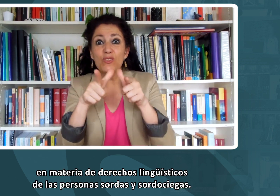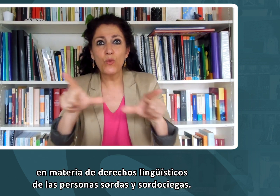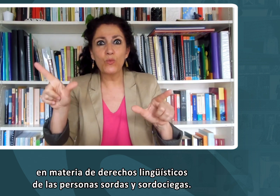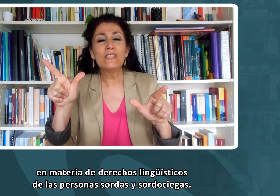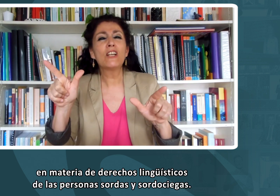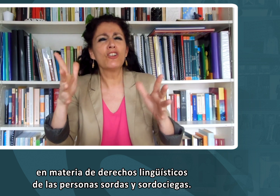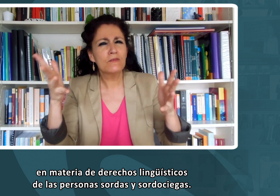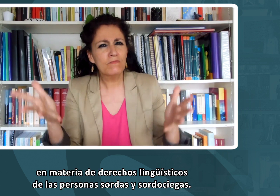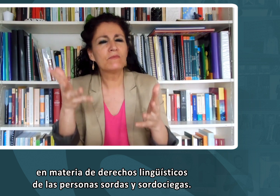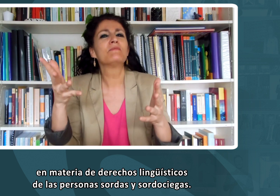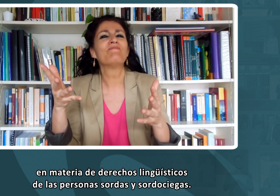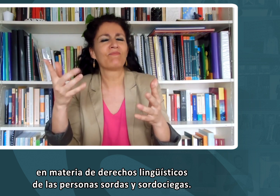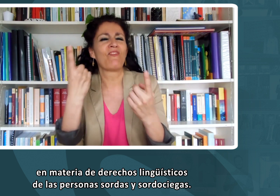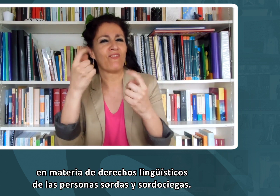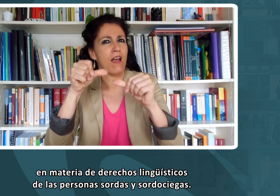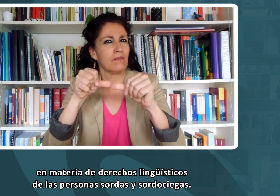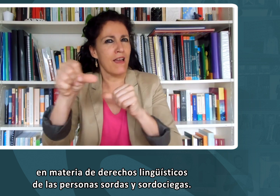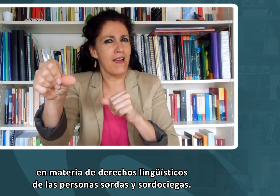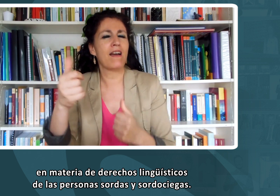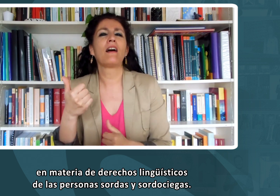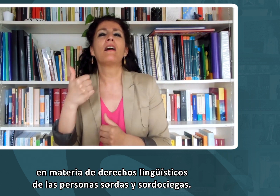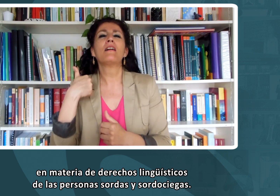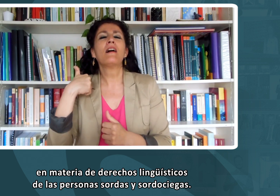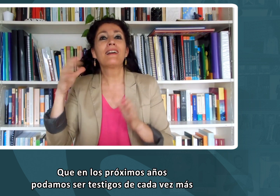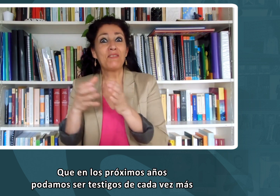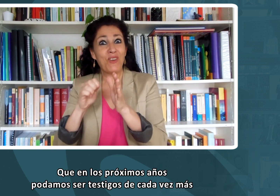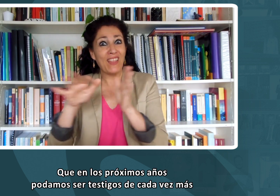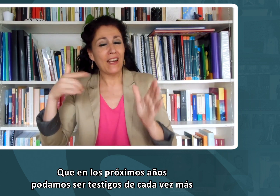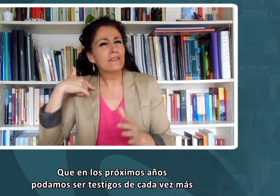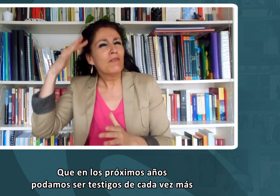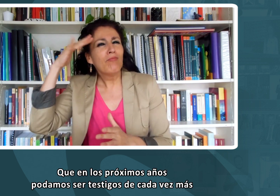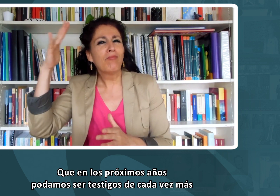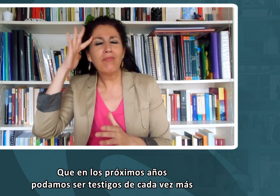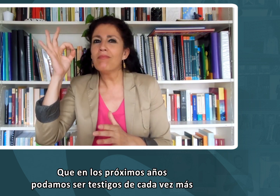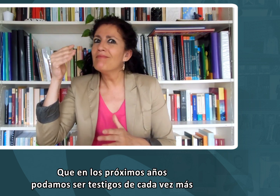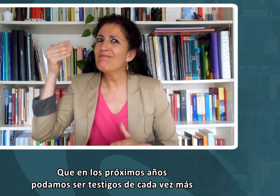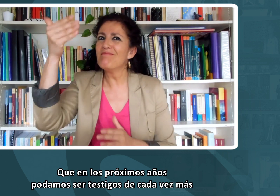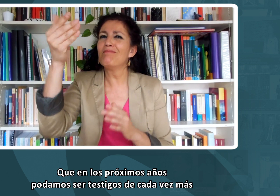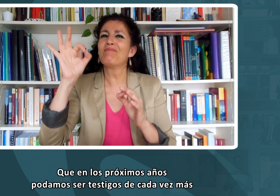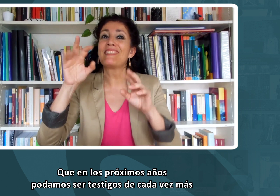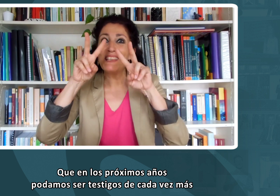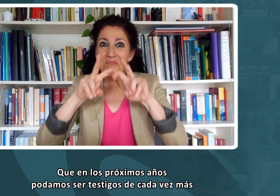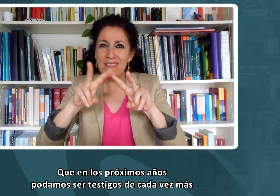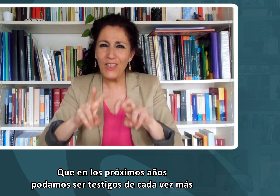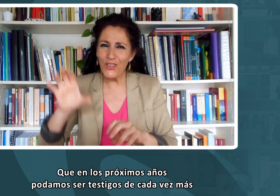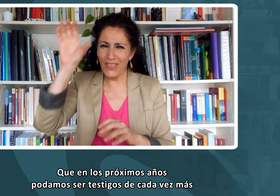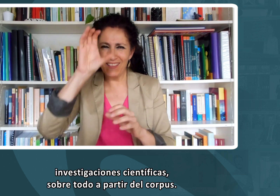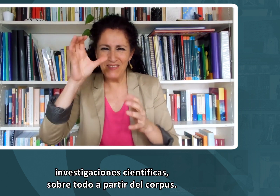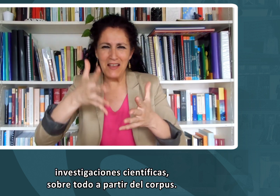en los próximos años podamos ser testigos de cada vez más investigaciones científicas, sobre todo a partir del